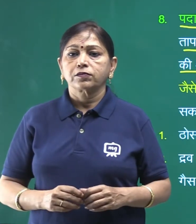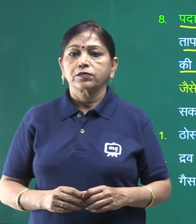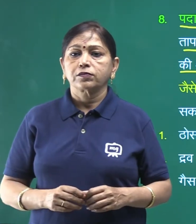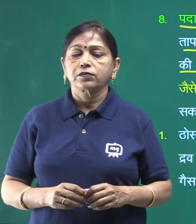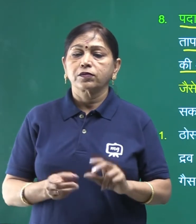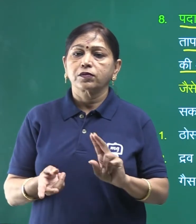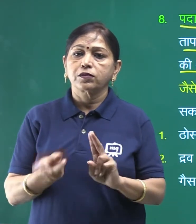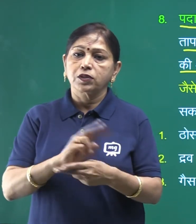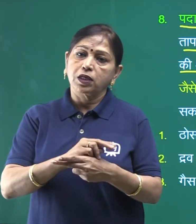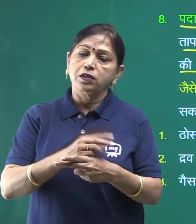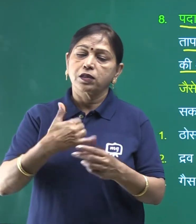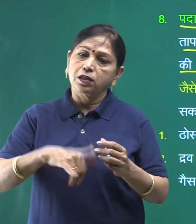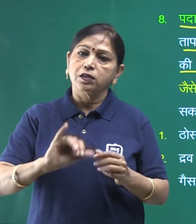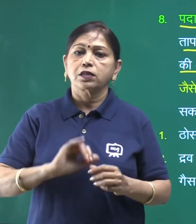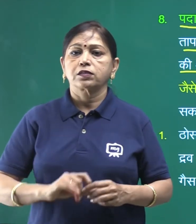बदली जा सकती है।